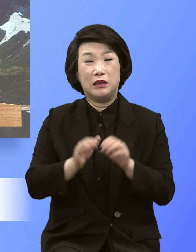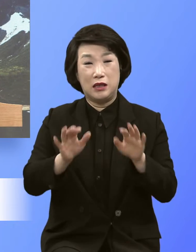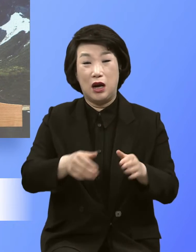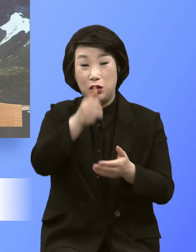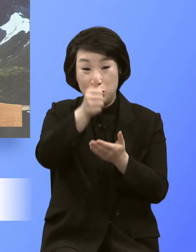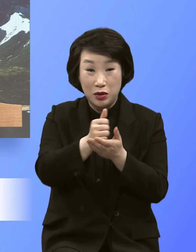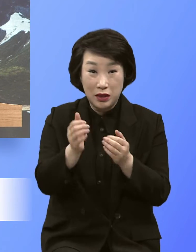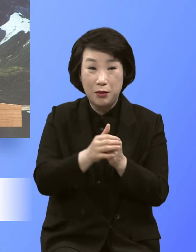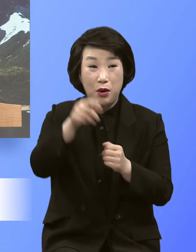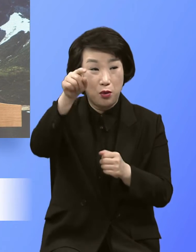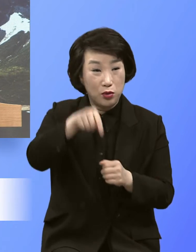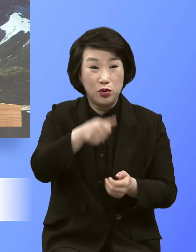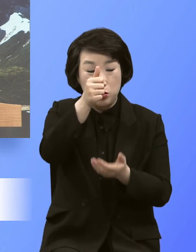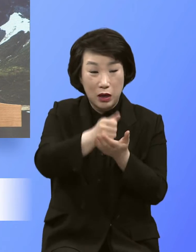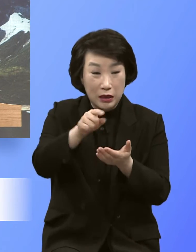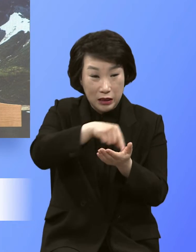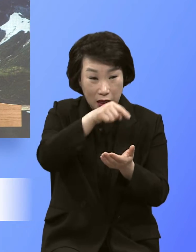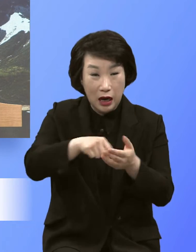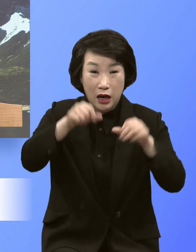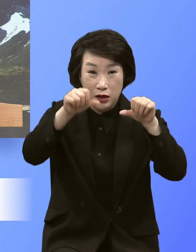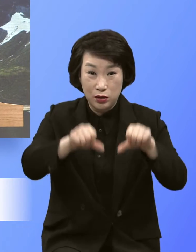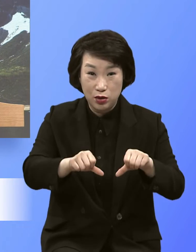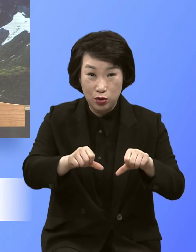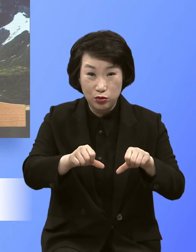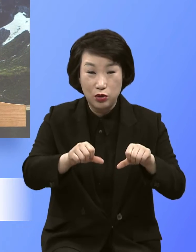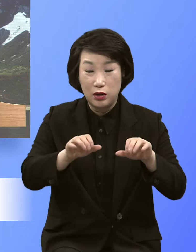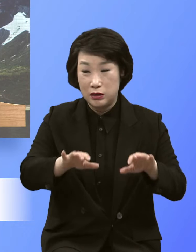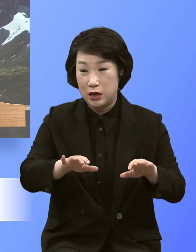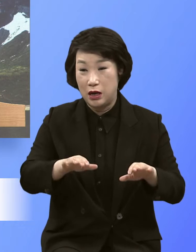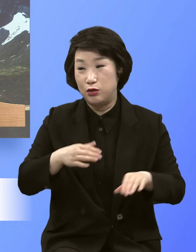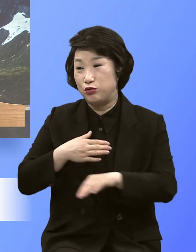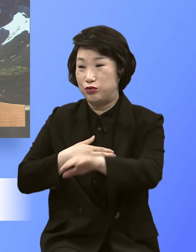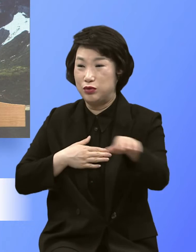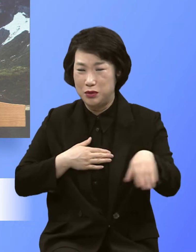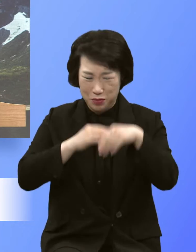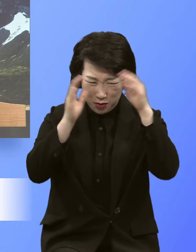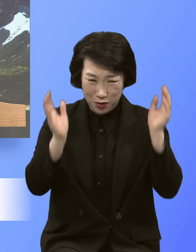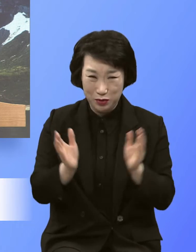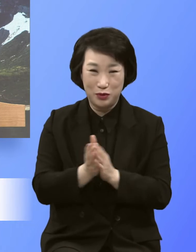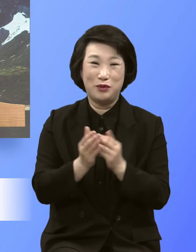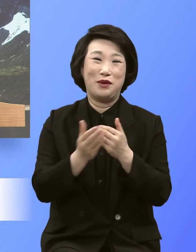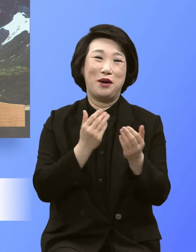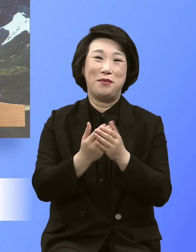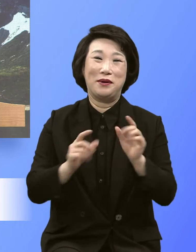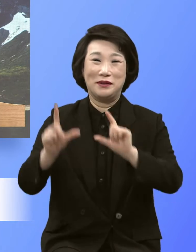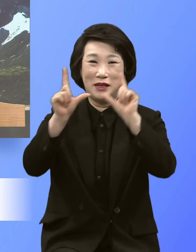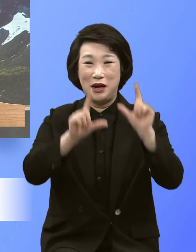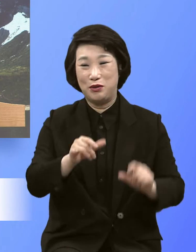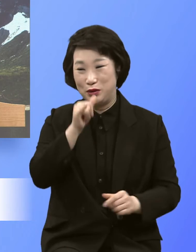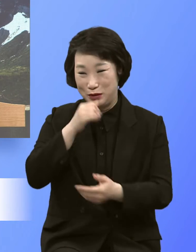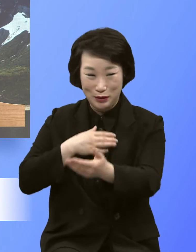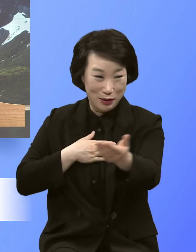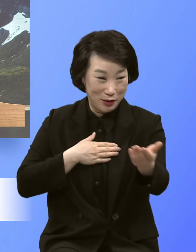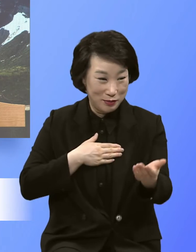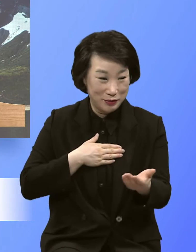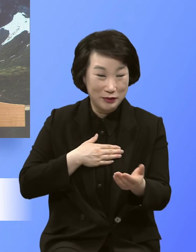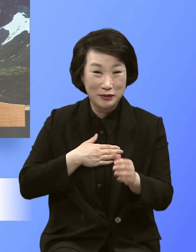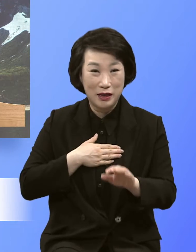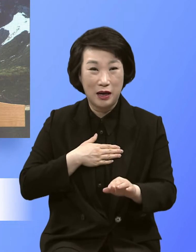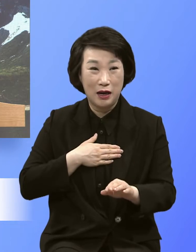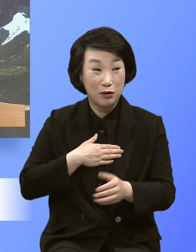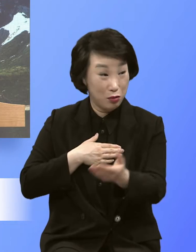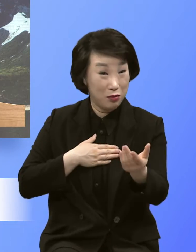죄로 오는 죄값으로 오는 저주를 우리는 다 경험하고 사는 것을